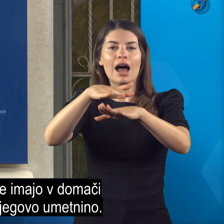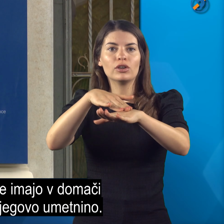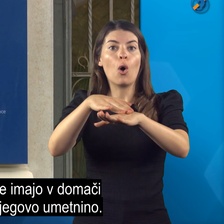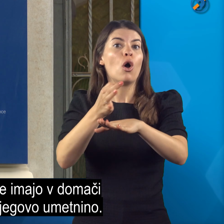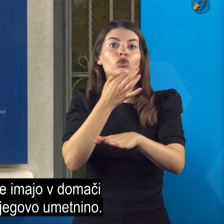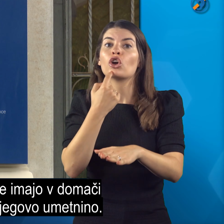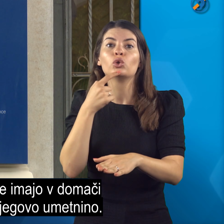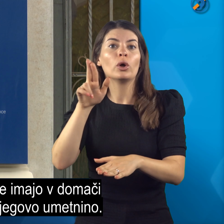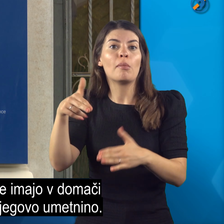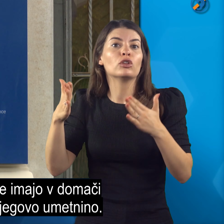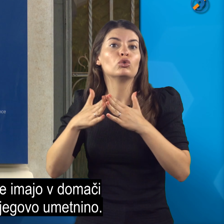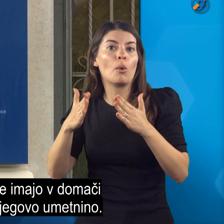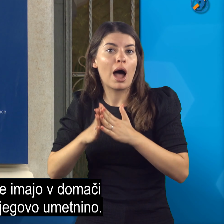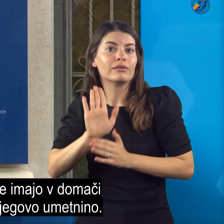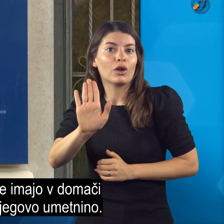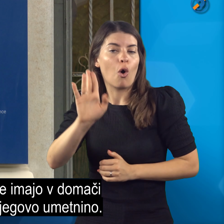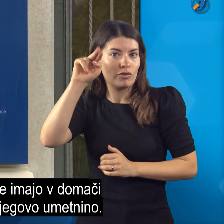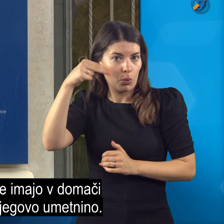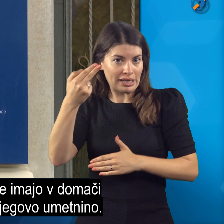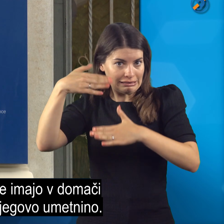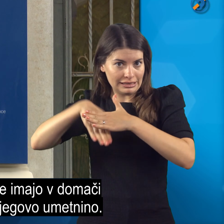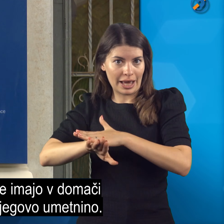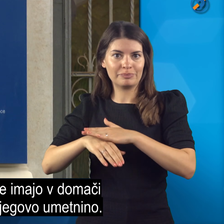kakšno njegovo umetnino.